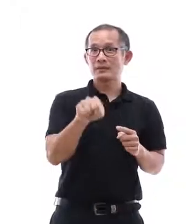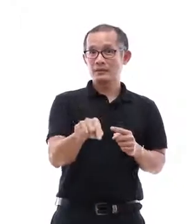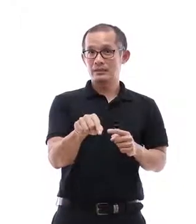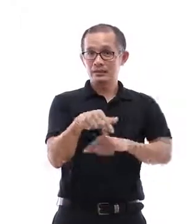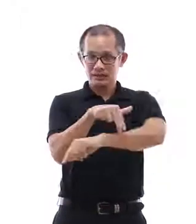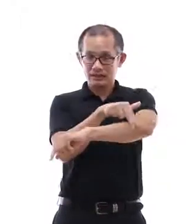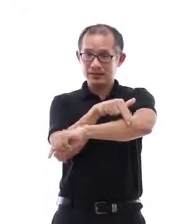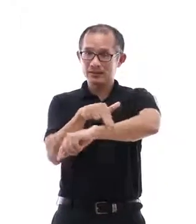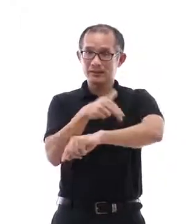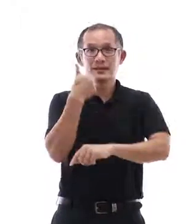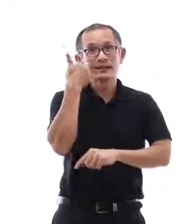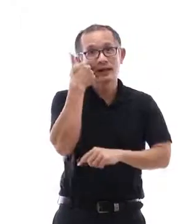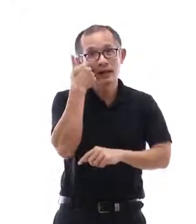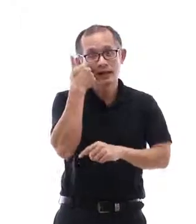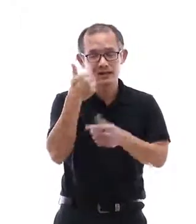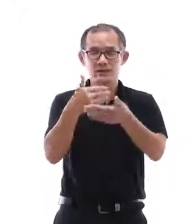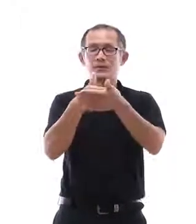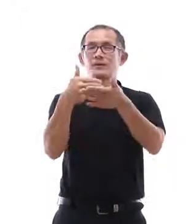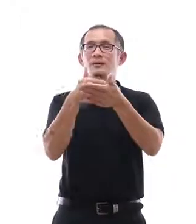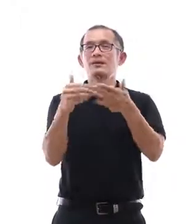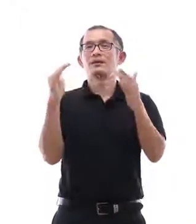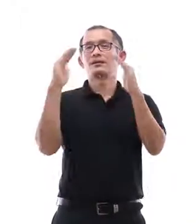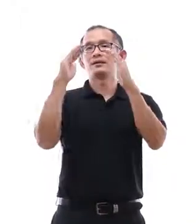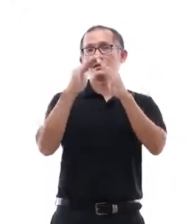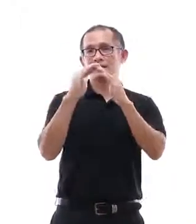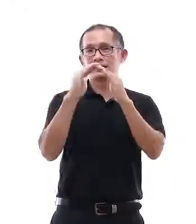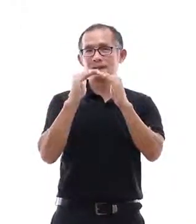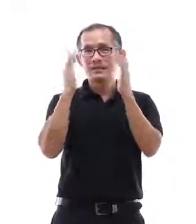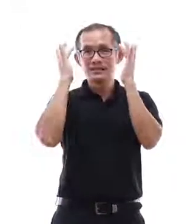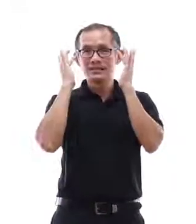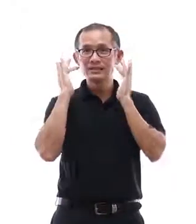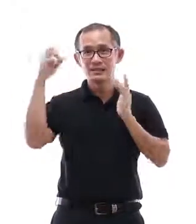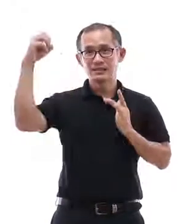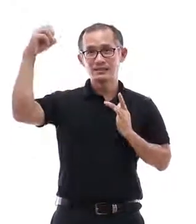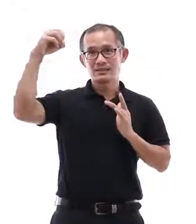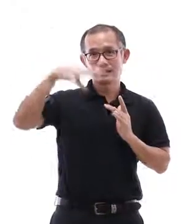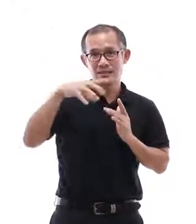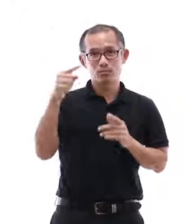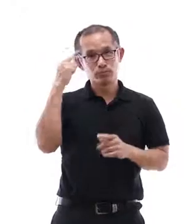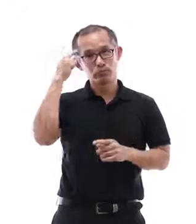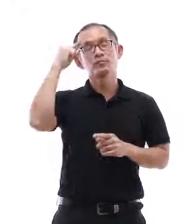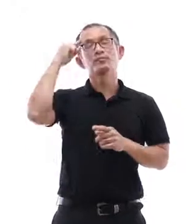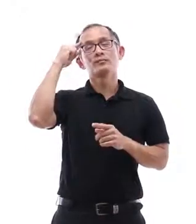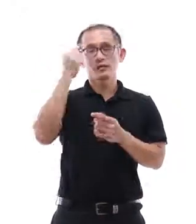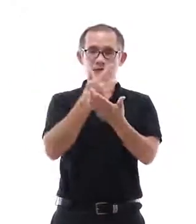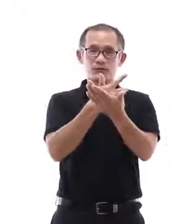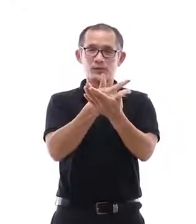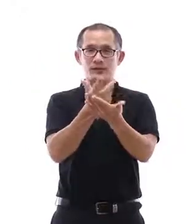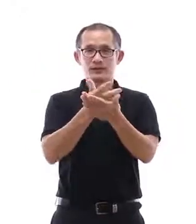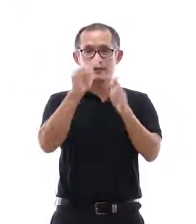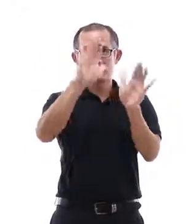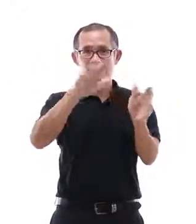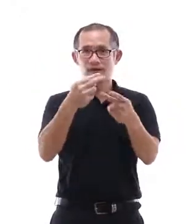这样的人物造型是画家夏阳独创的艺术风格“毛毛